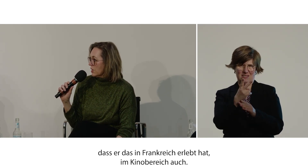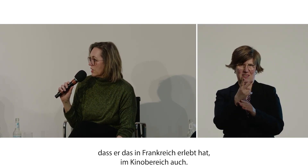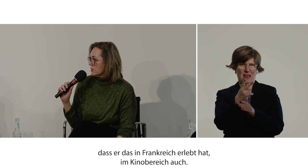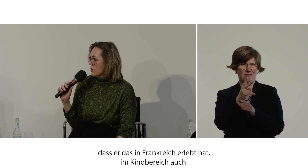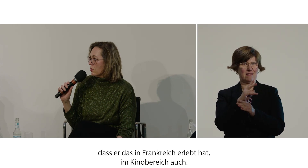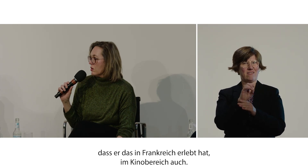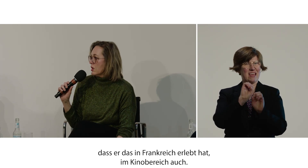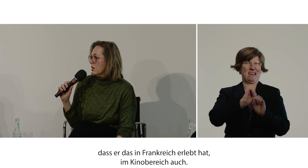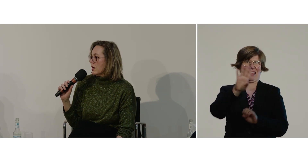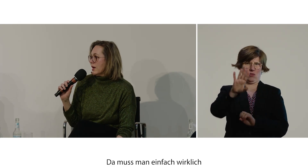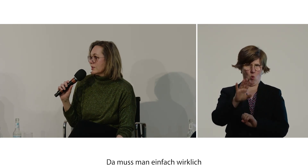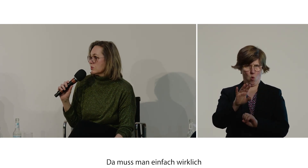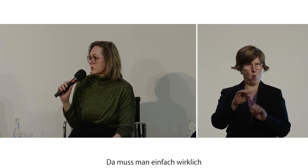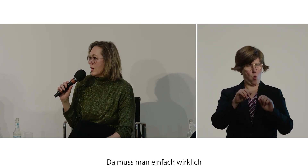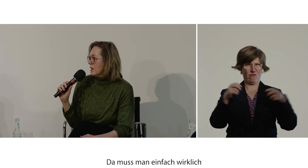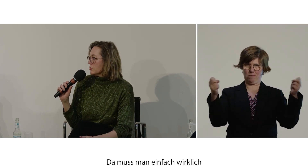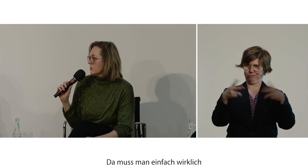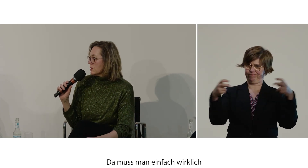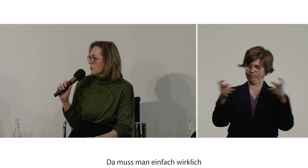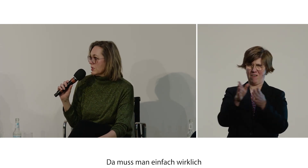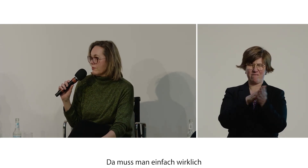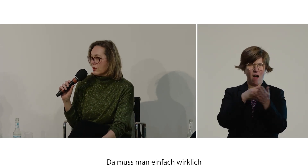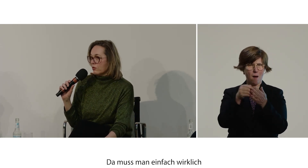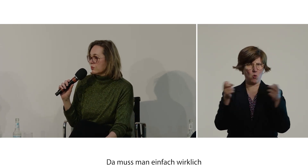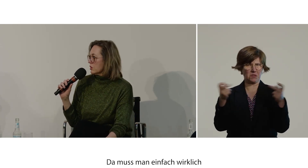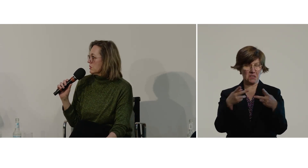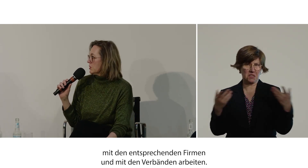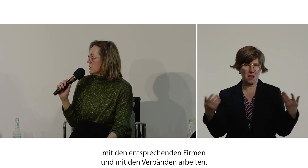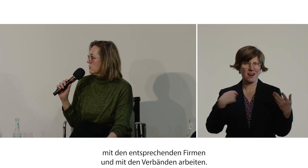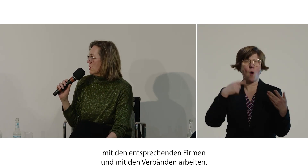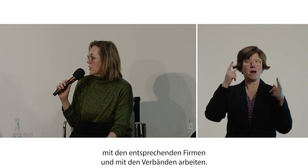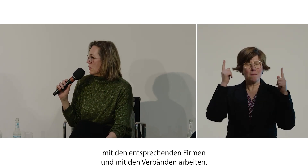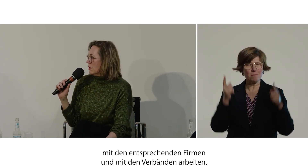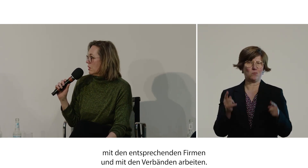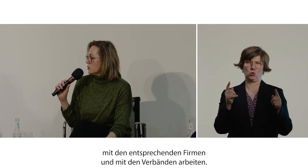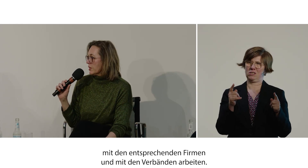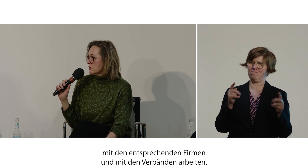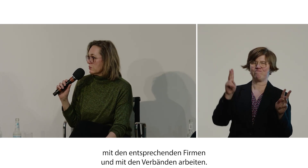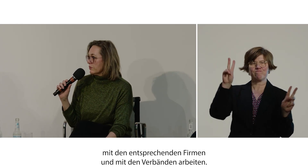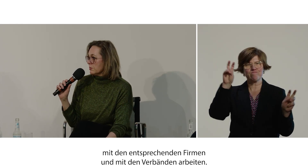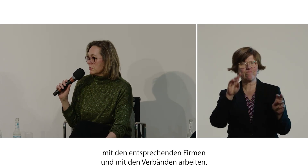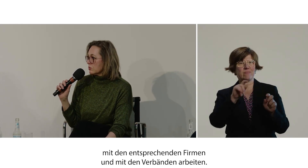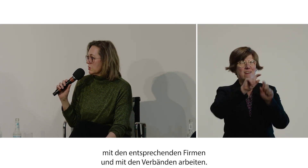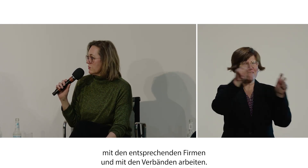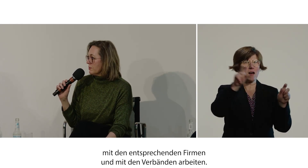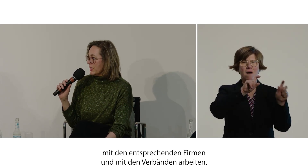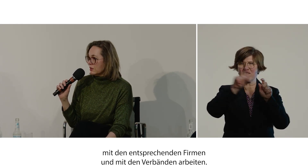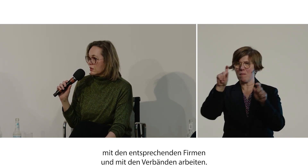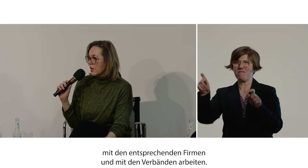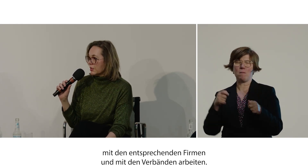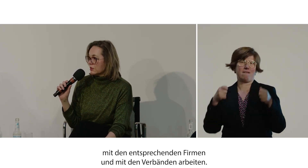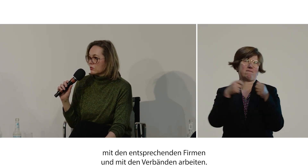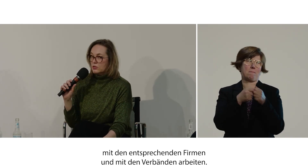Kinobereich auch. Also da muss man, glaube ich, einfach auch wirklich mit den entsprechenden Firmen und mit den